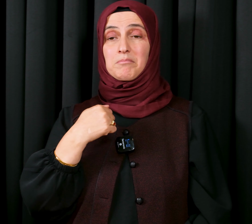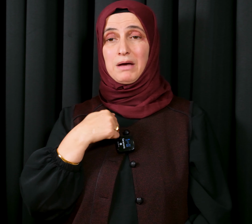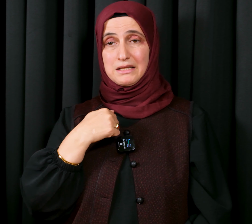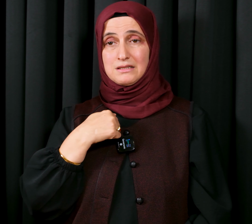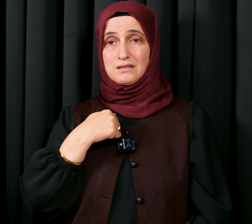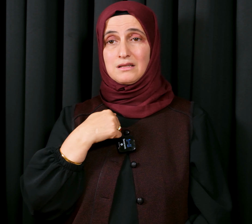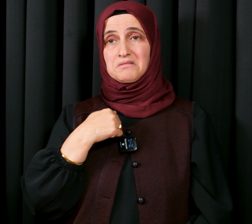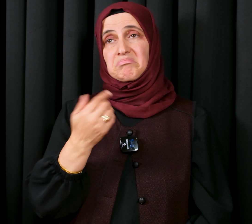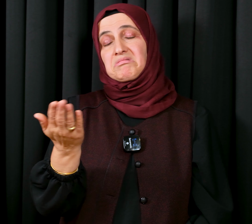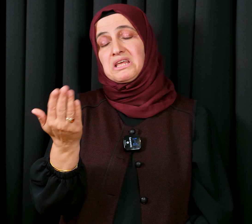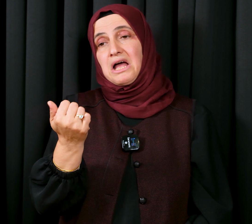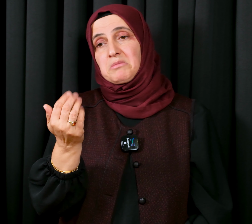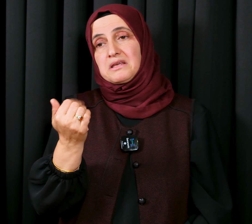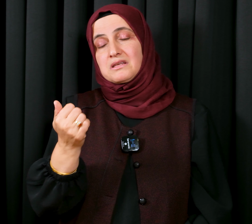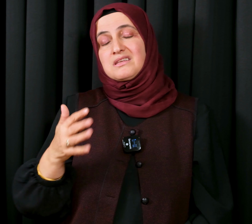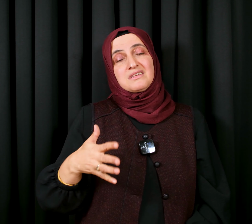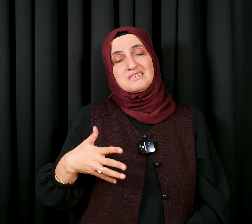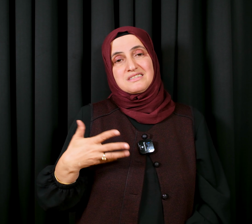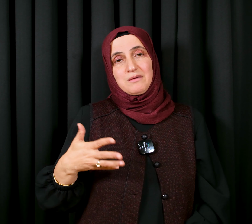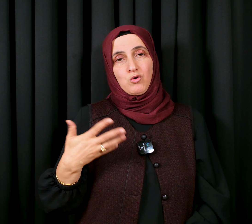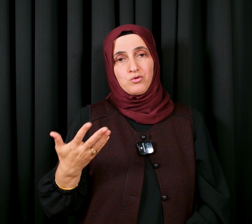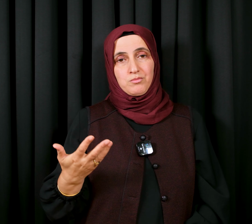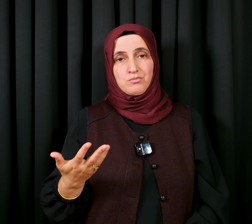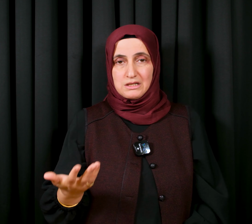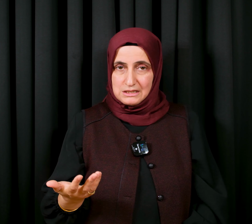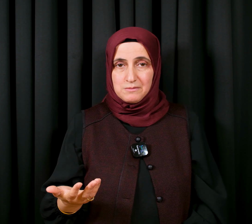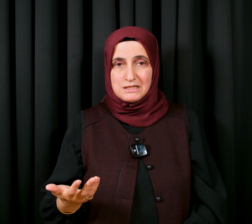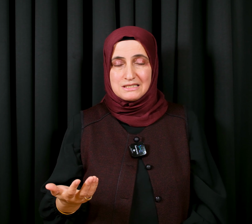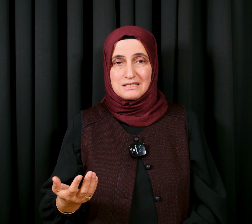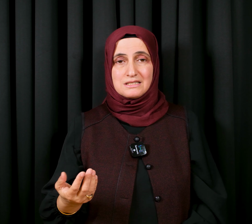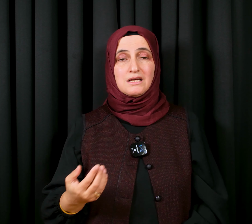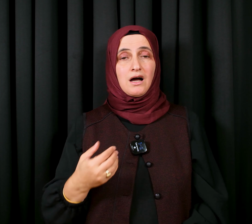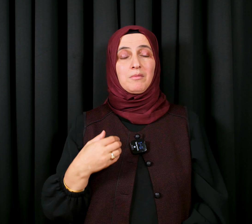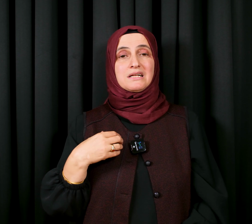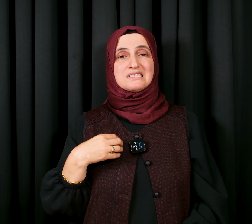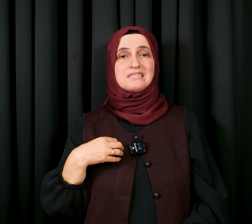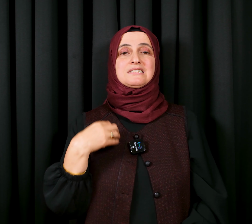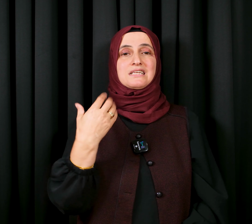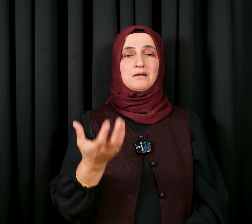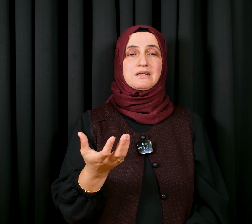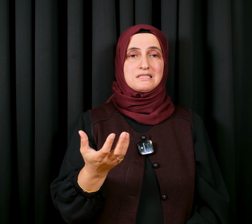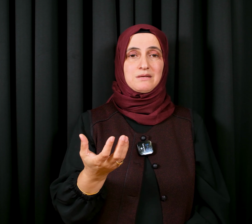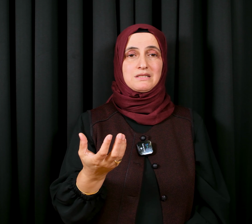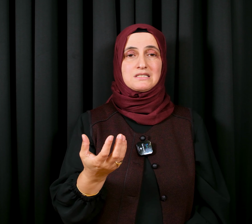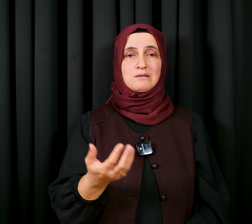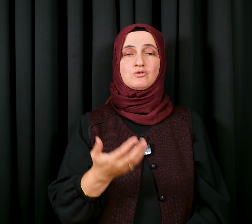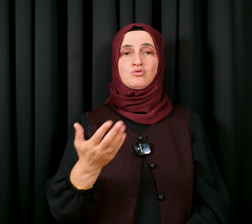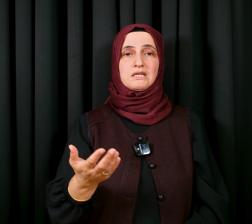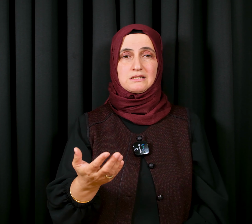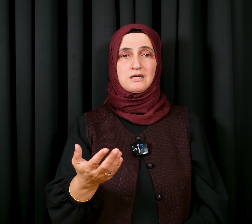ben gelmek istemiyorum da diyebilirsiniz. Ama hani siz gelmek istemediğiniz zaman şu hareket de